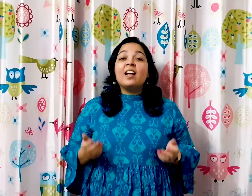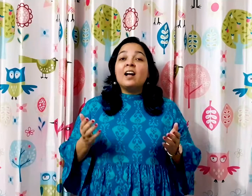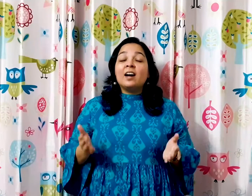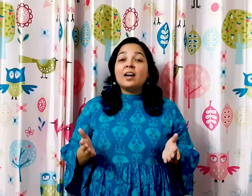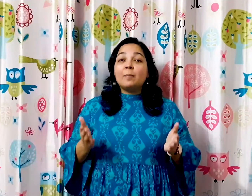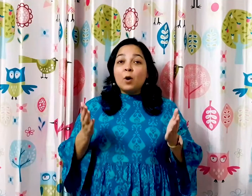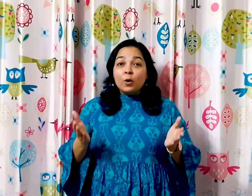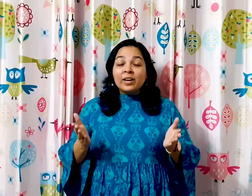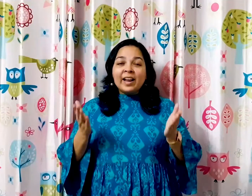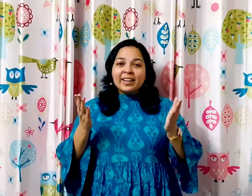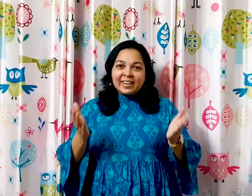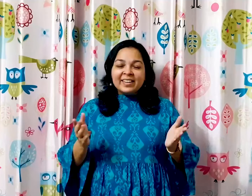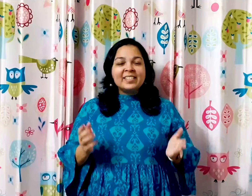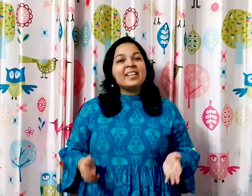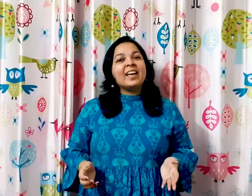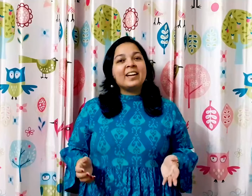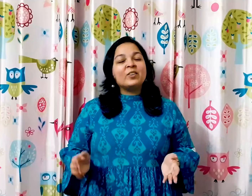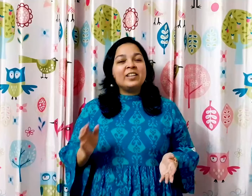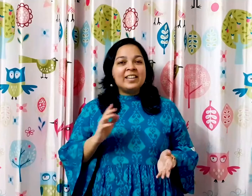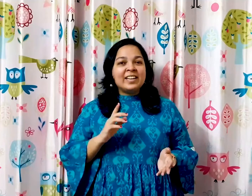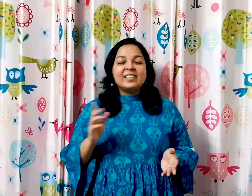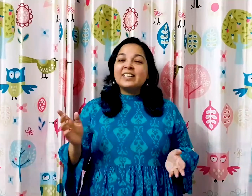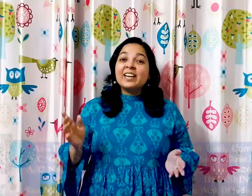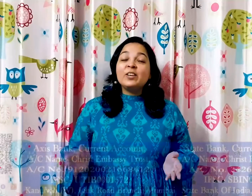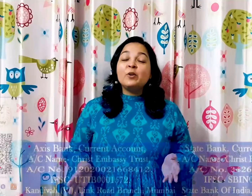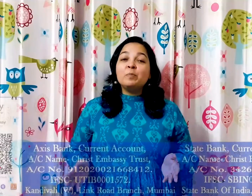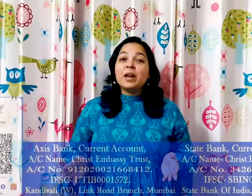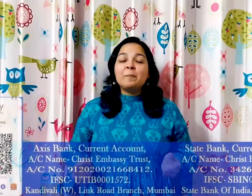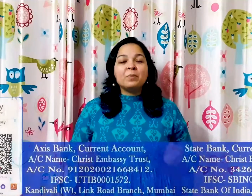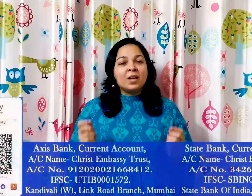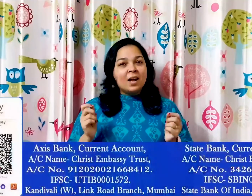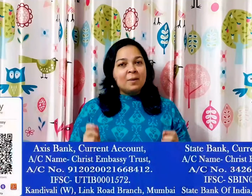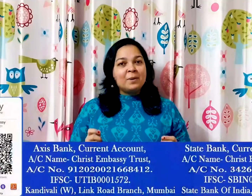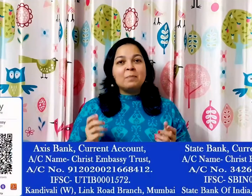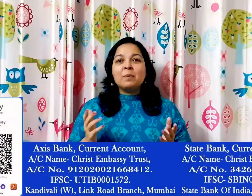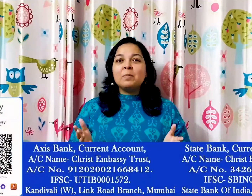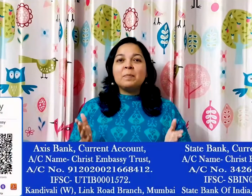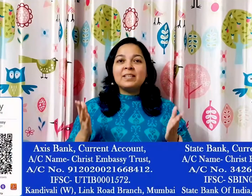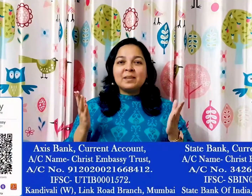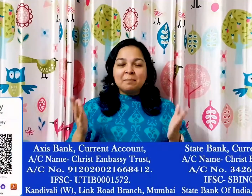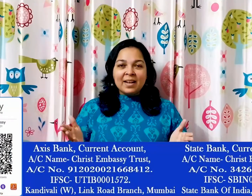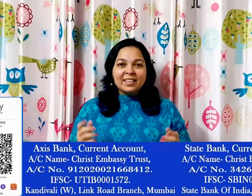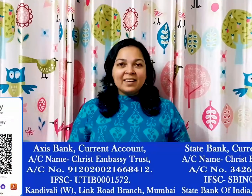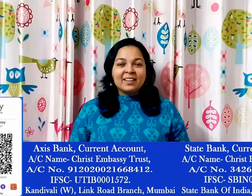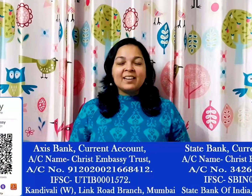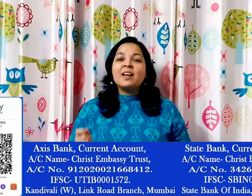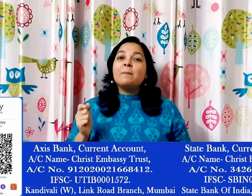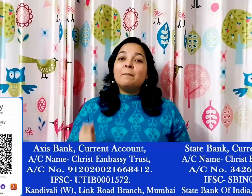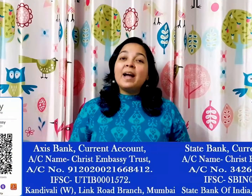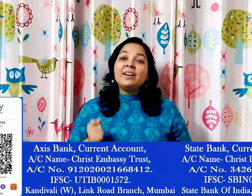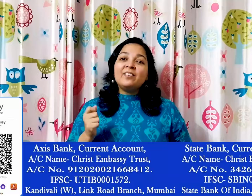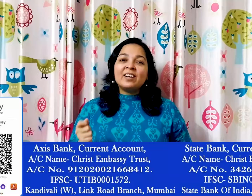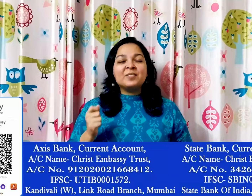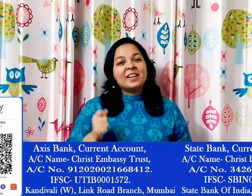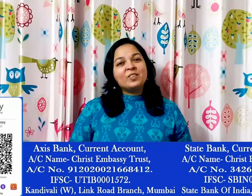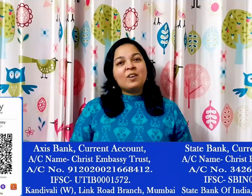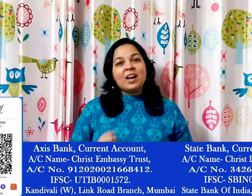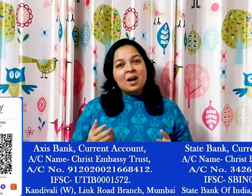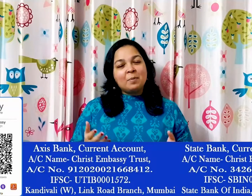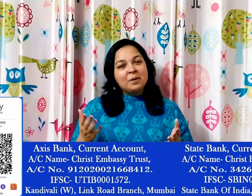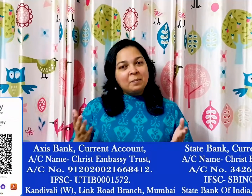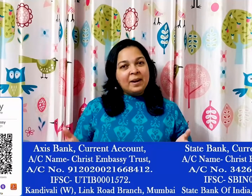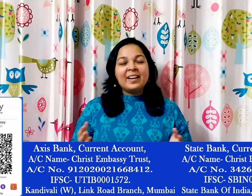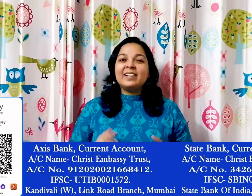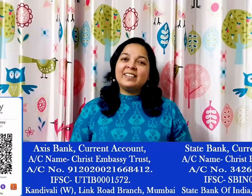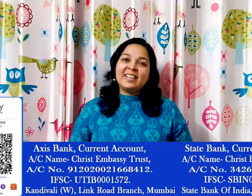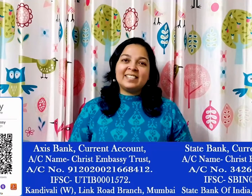सकते हैं। अगर आप ऑनलाइन घर से देख रहे हैं तो डिटेल स्क्रीन के ऊपर है, अपने मम्मी पापा से बात कर बैंक ट्रांसफर के द्वारा